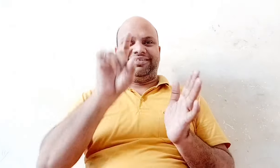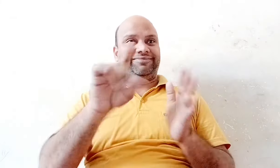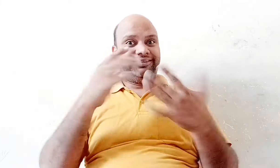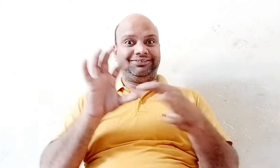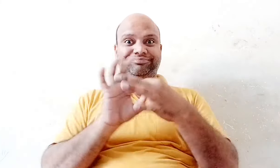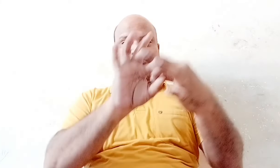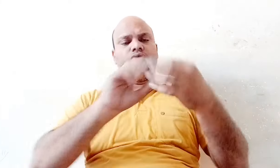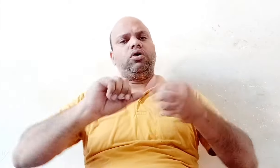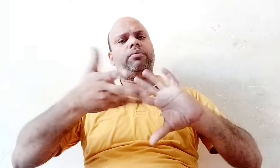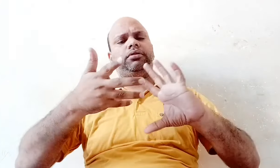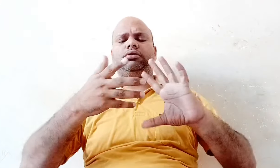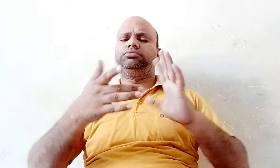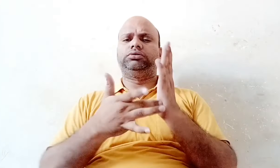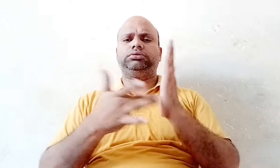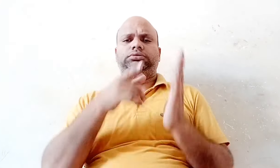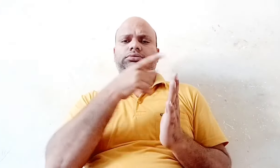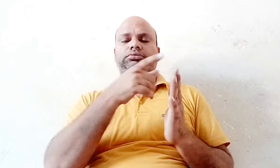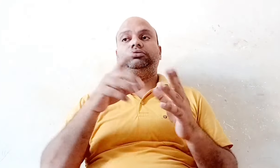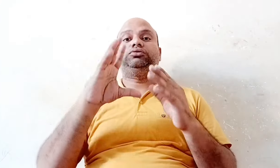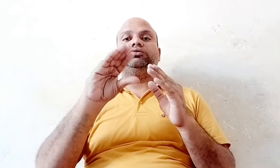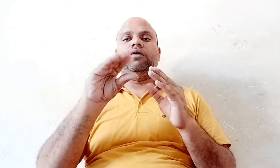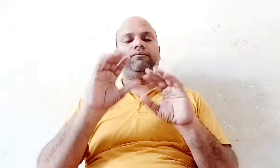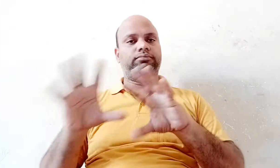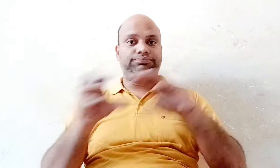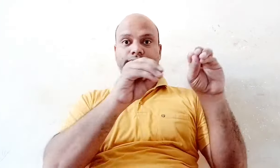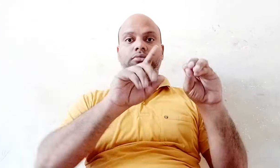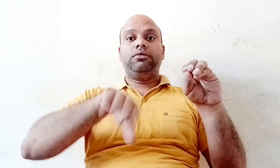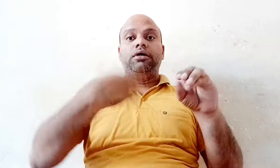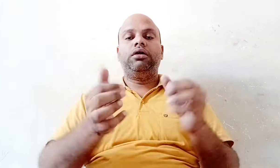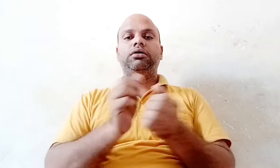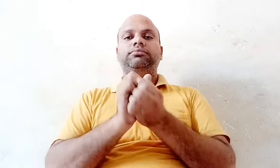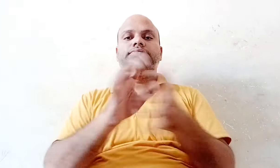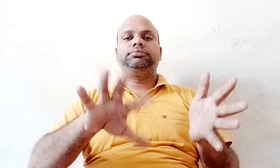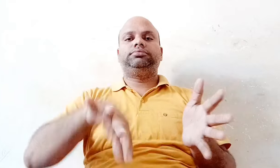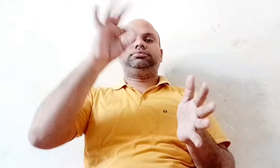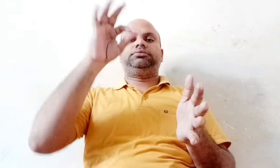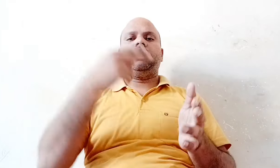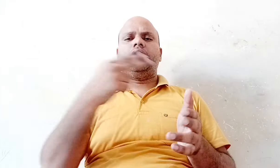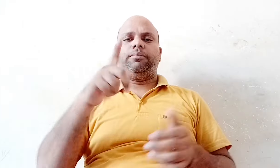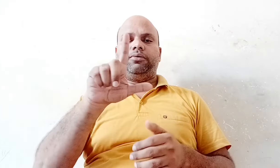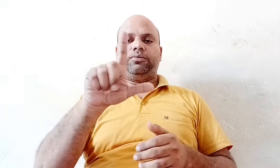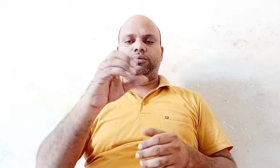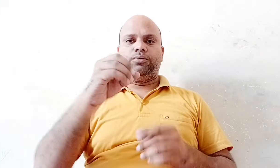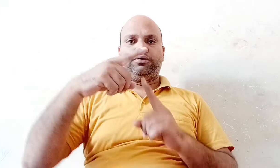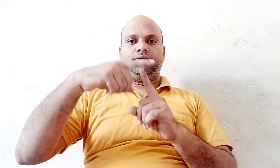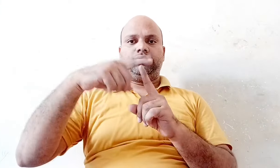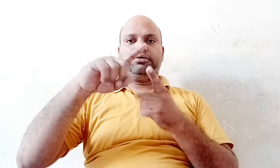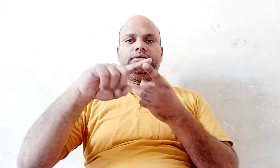nambara eva my melarai, die. Daja karam tatharai is nahim bedalem. Vimahatve perna sikanima vedana mem